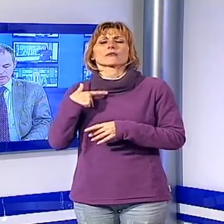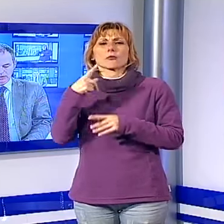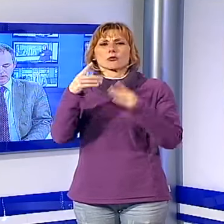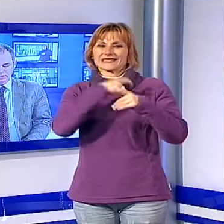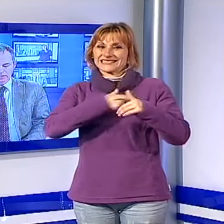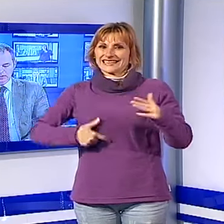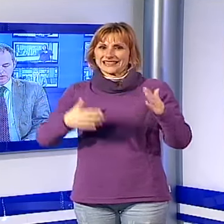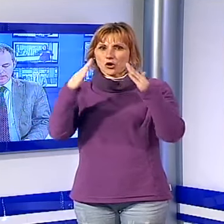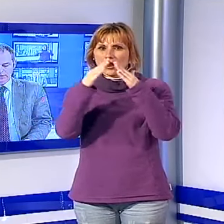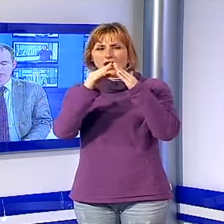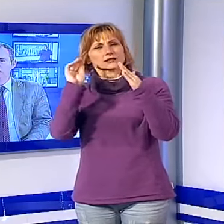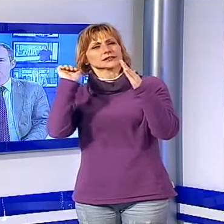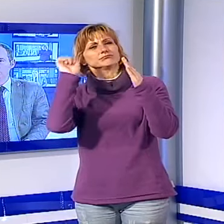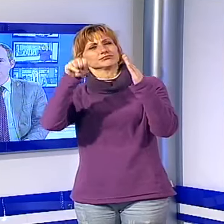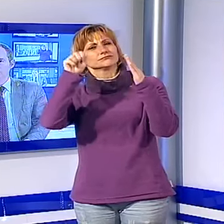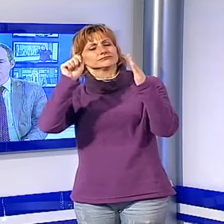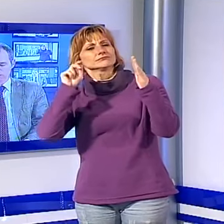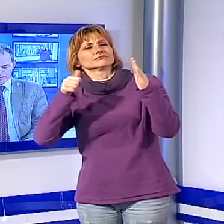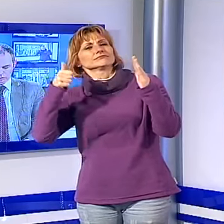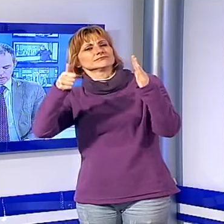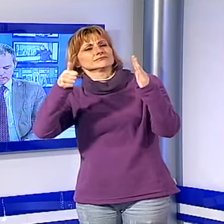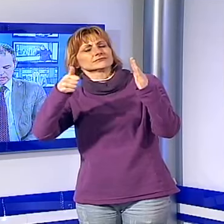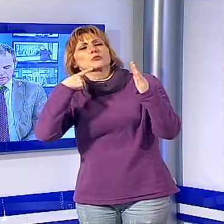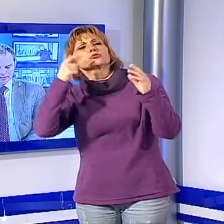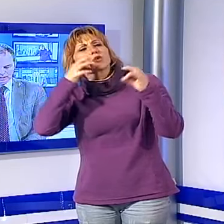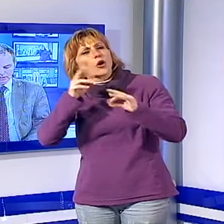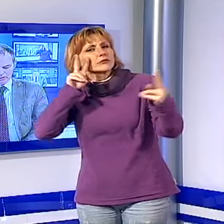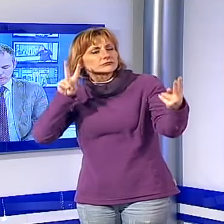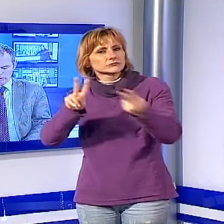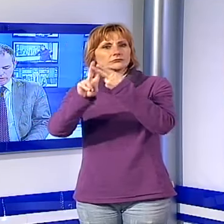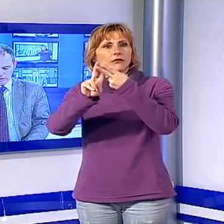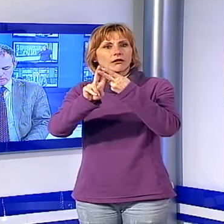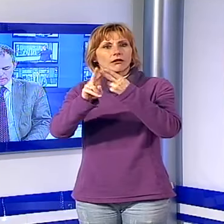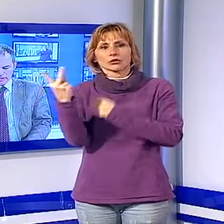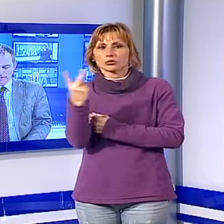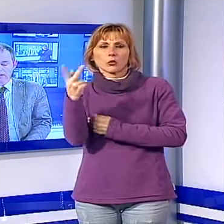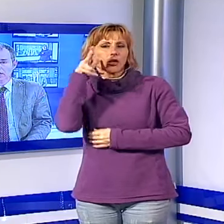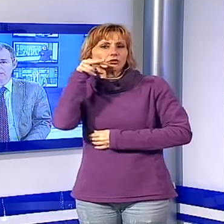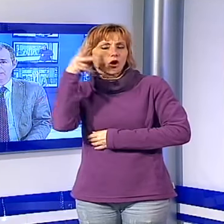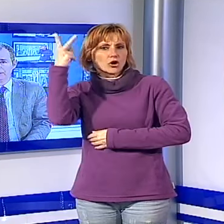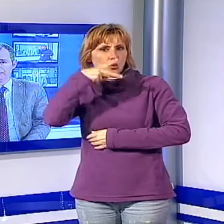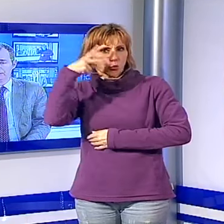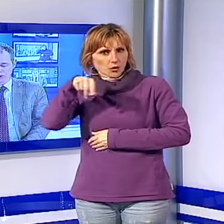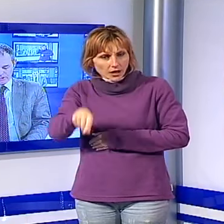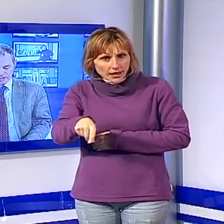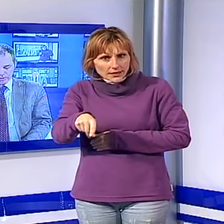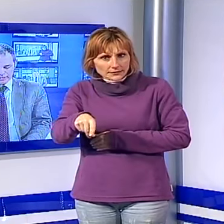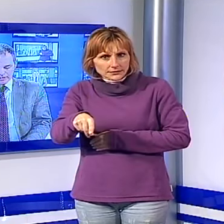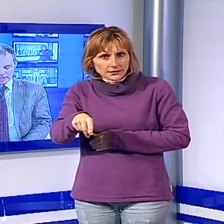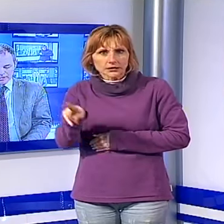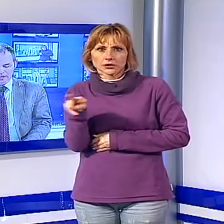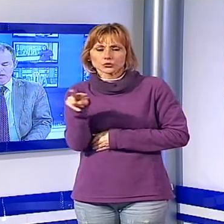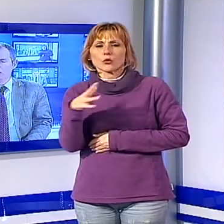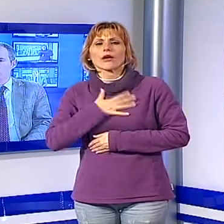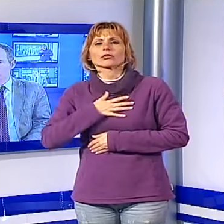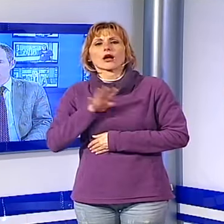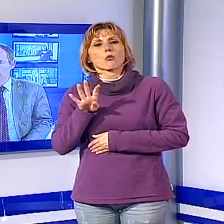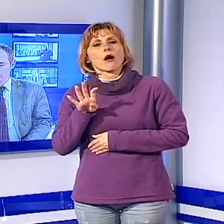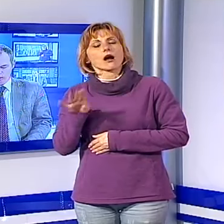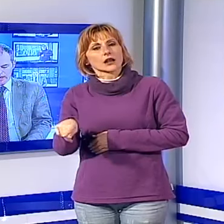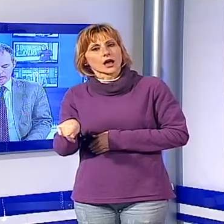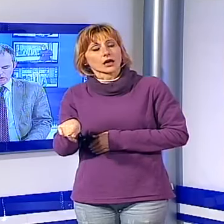'abitazione del sindaco, chiedendo alla moglie di poterlo incontrare. Si tratta di due donne lucchesi, entrambe di circa 40 anni, che